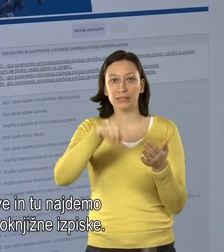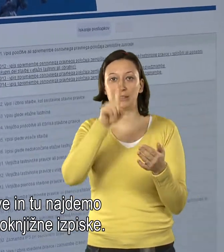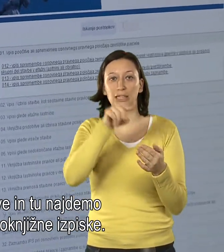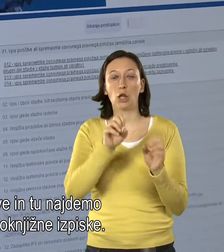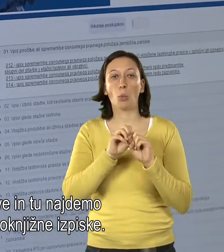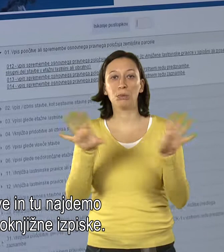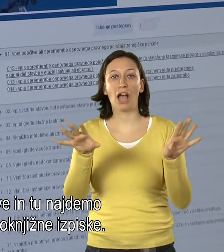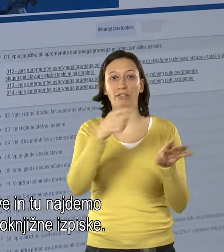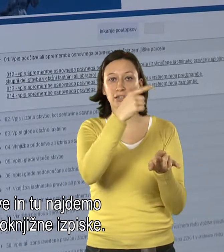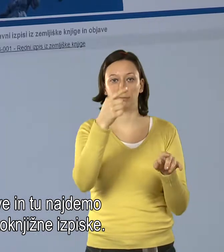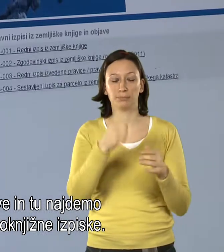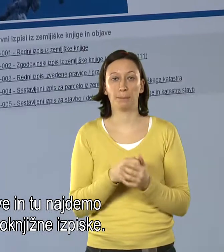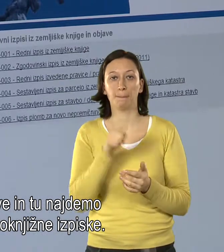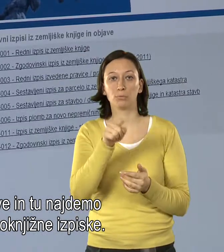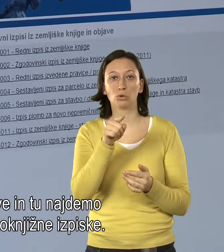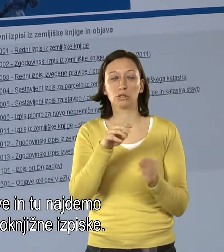pa